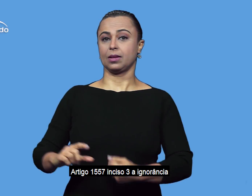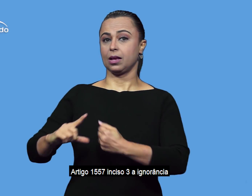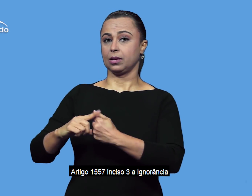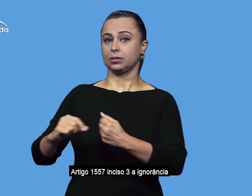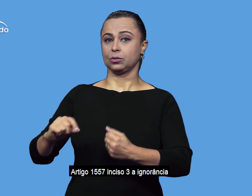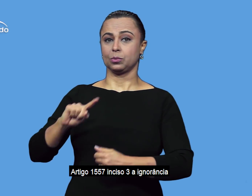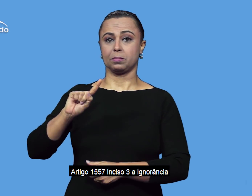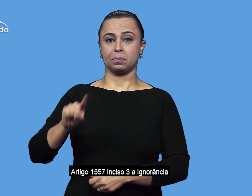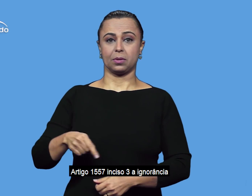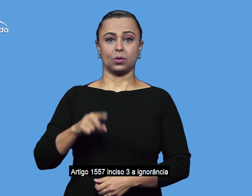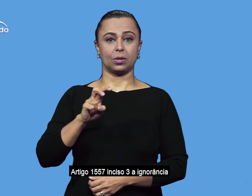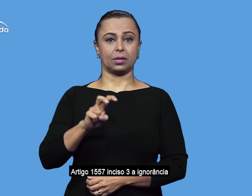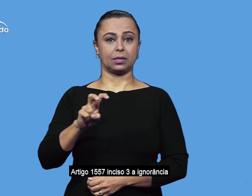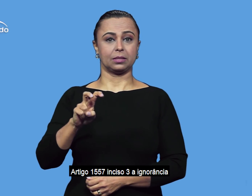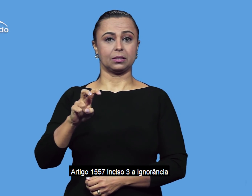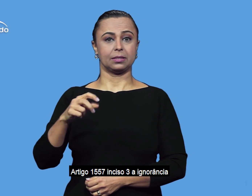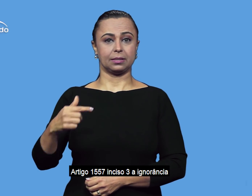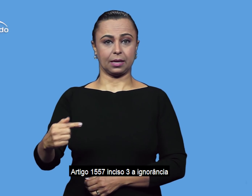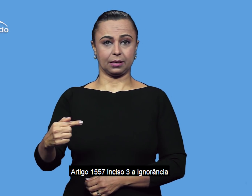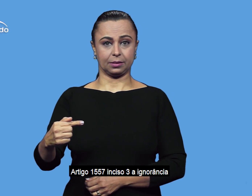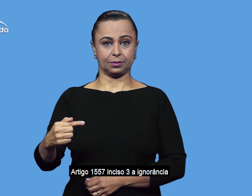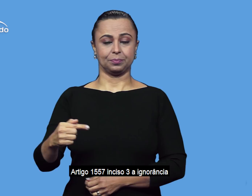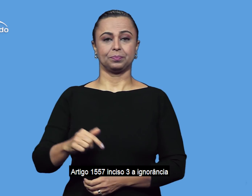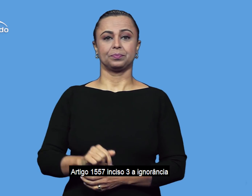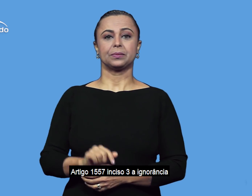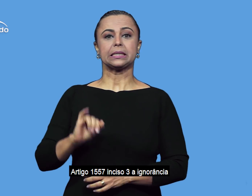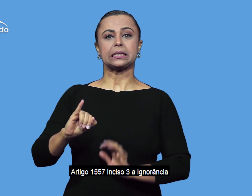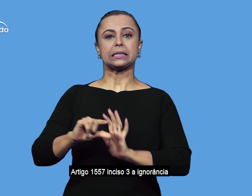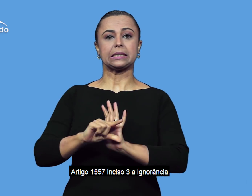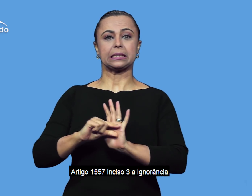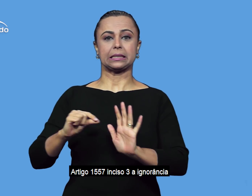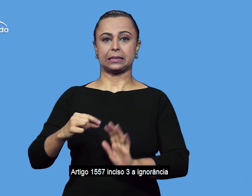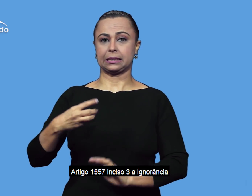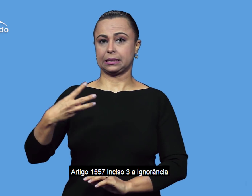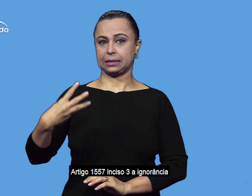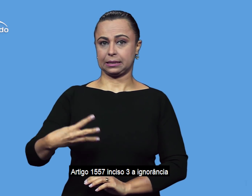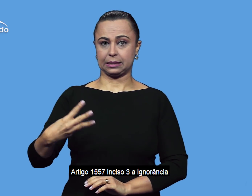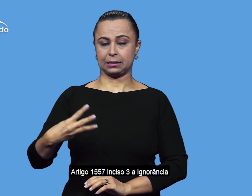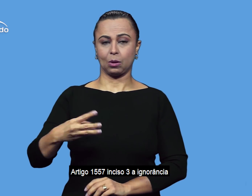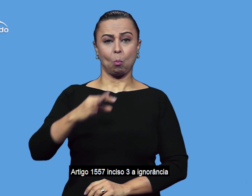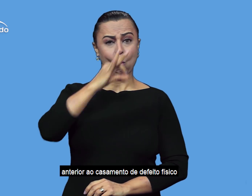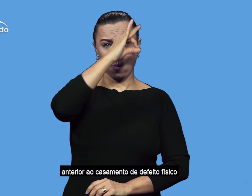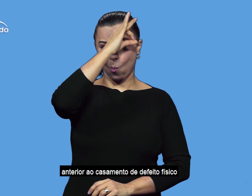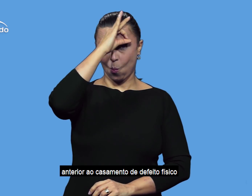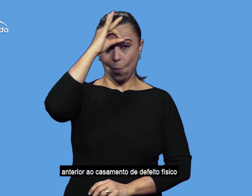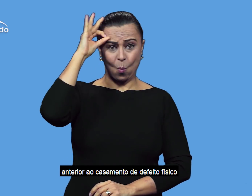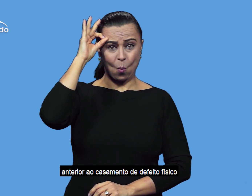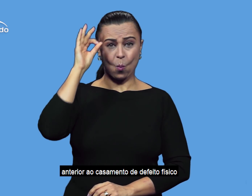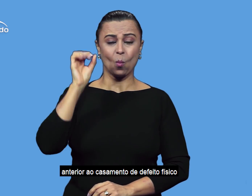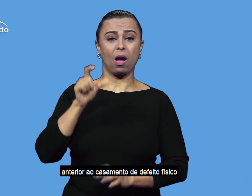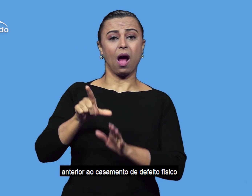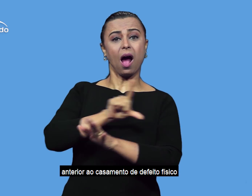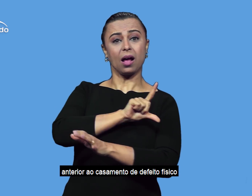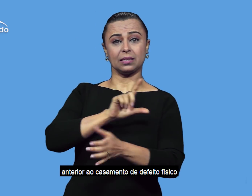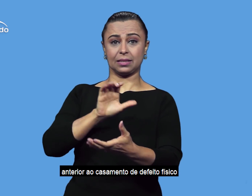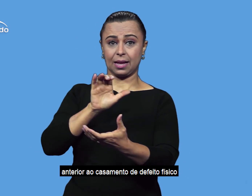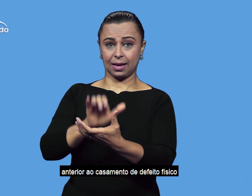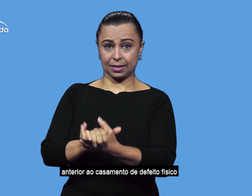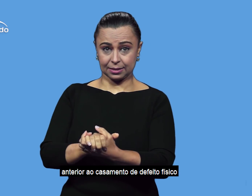artigo 1557 inciso 3 a ignorância anterior ao casamento de